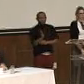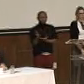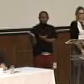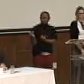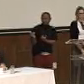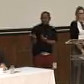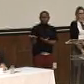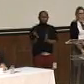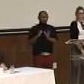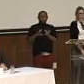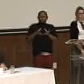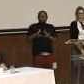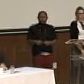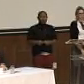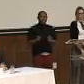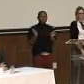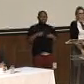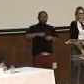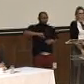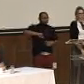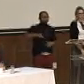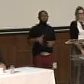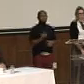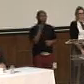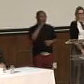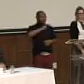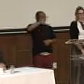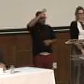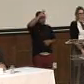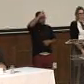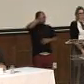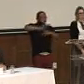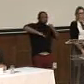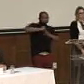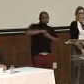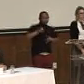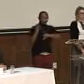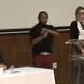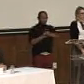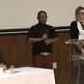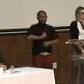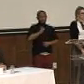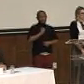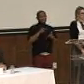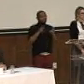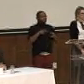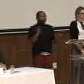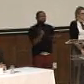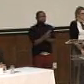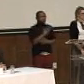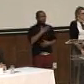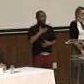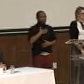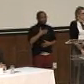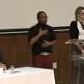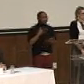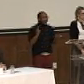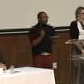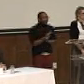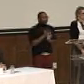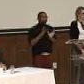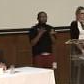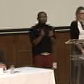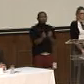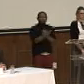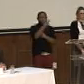adolescentes de estar na escola, de ganhar uma profissão, de poder mudar a sua vida, como aconteceu comigo e acontece com tantos outros. Muito